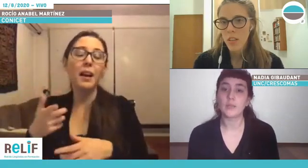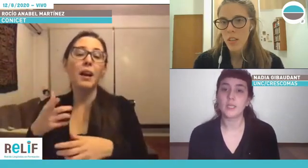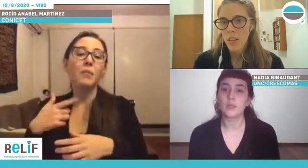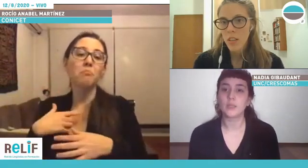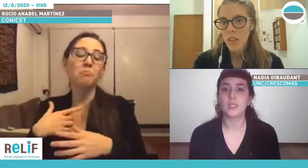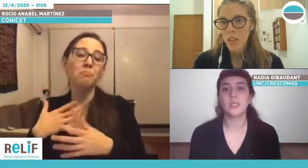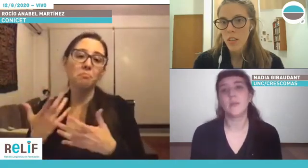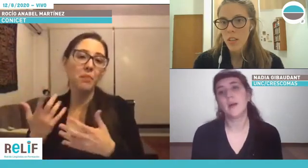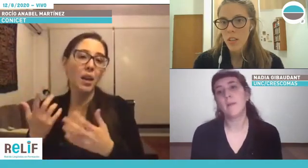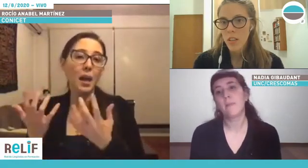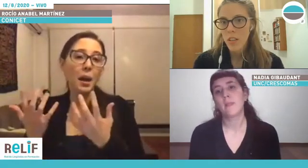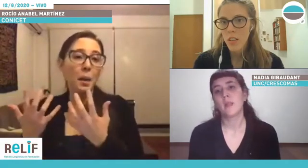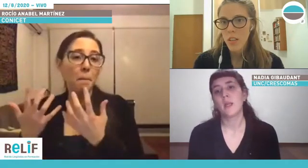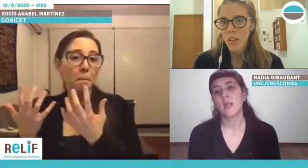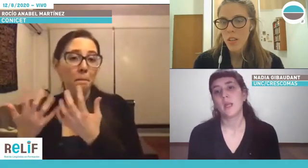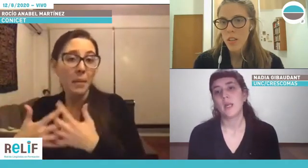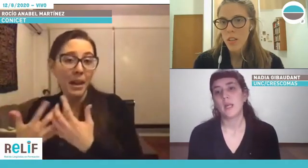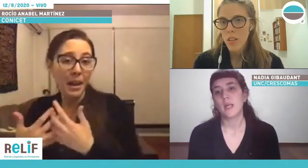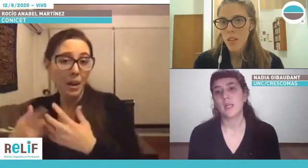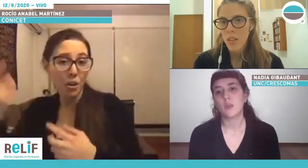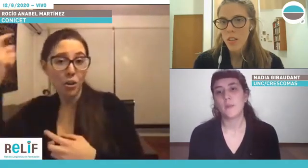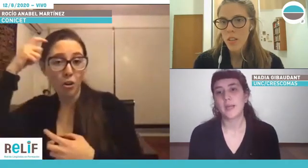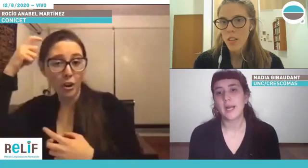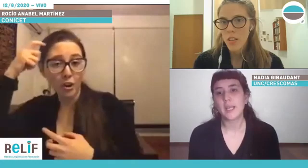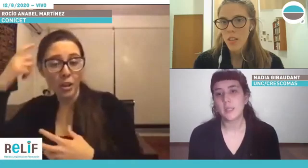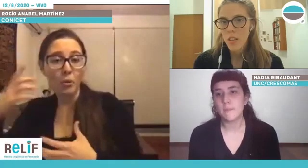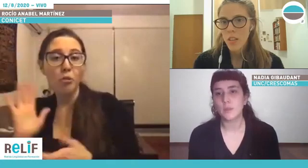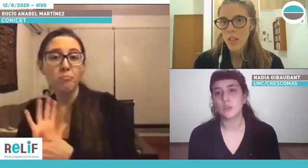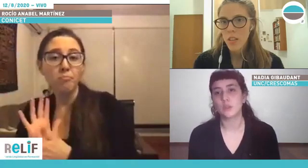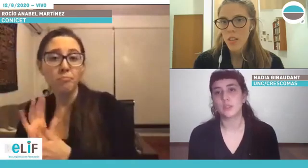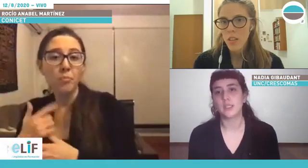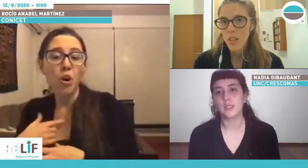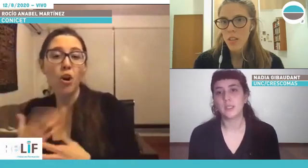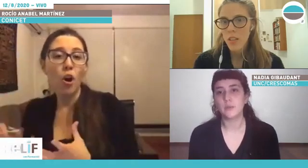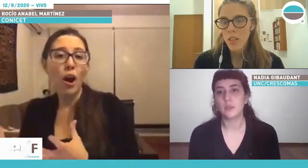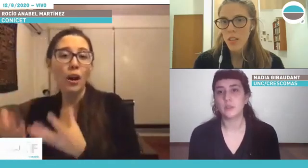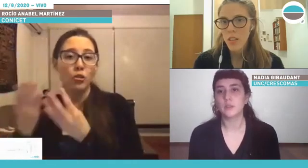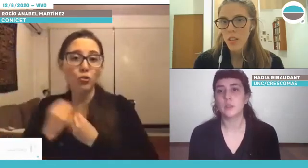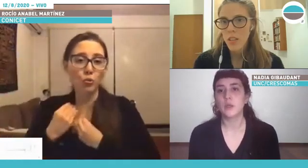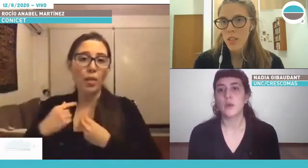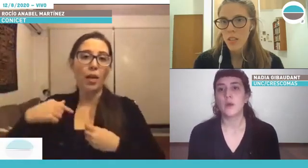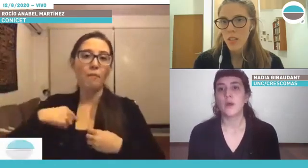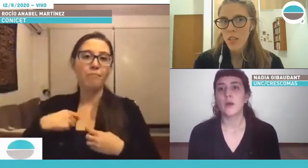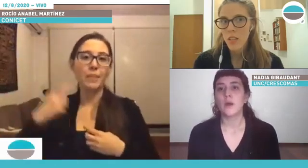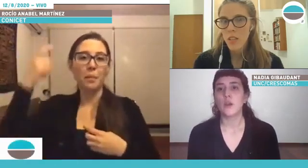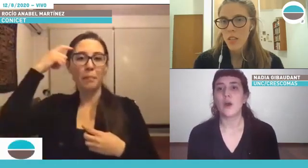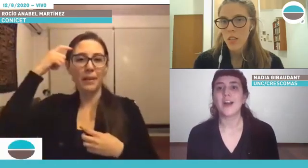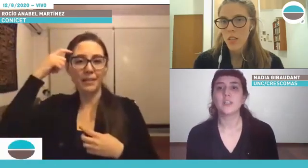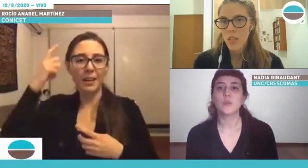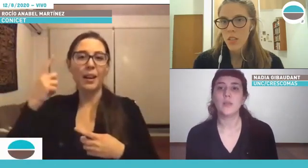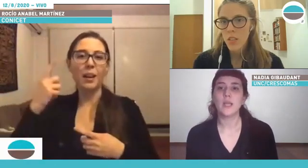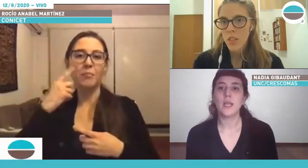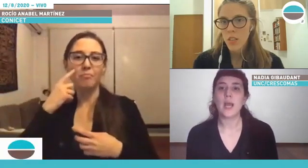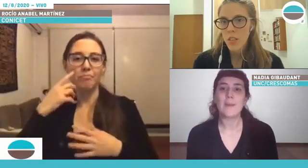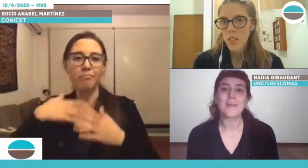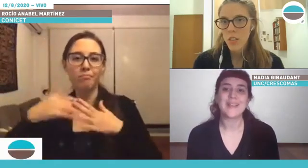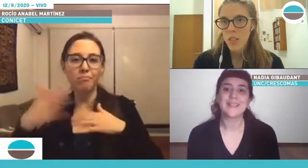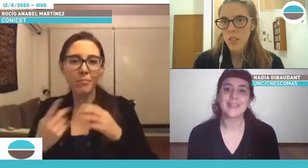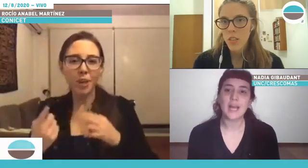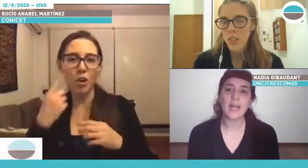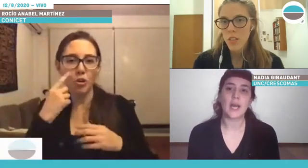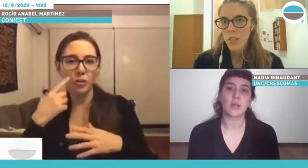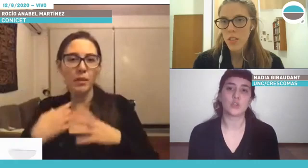En la lingüística cognitiva, estos mecanismos cognitivos nos ayudan